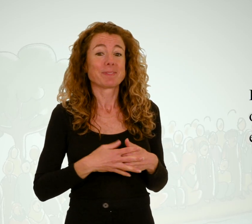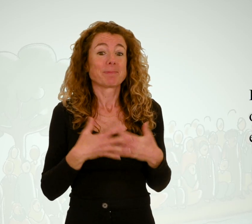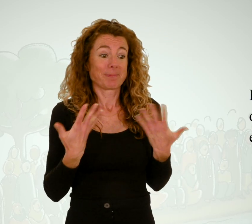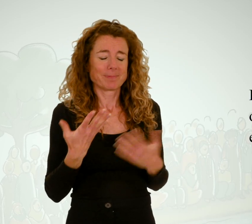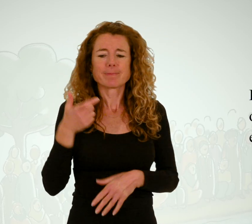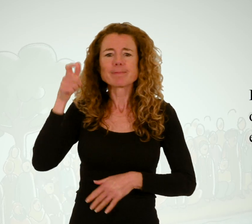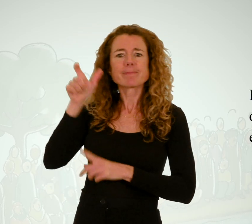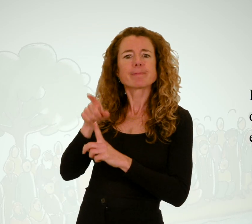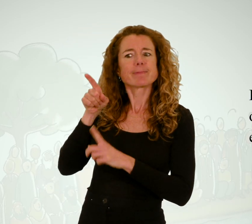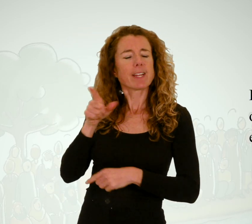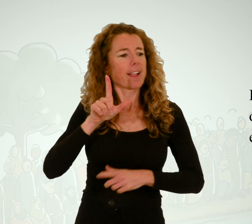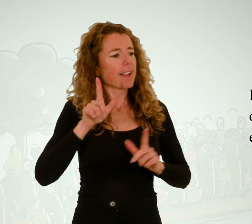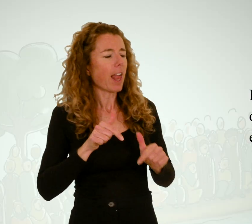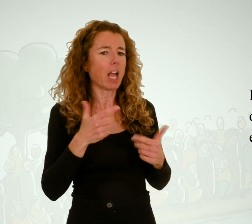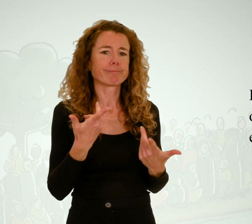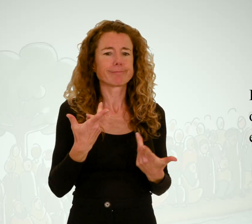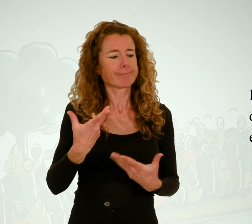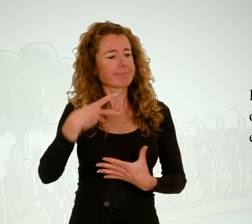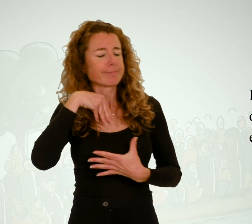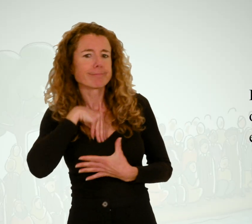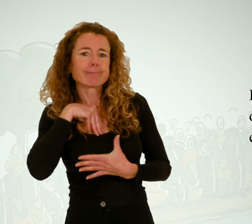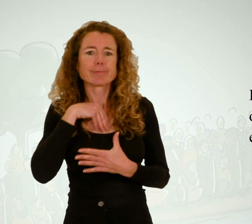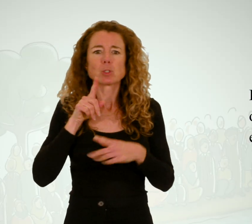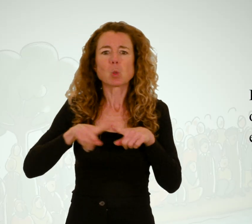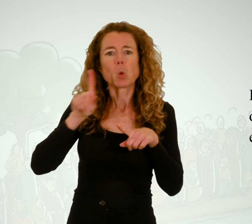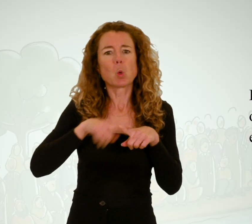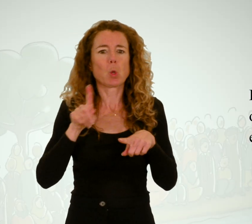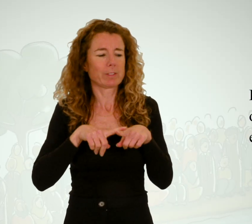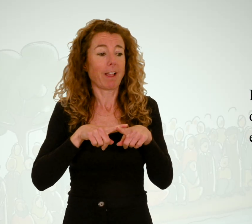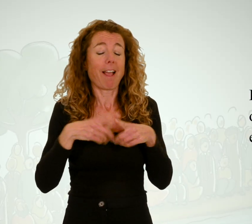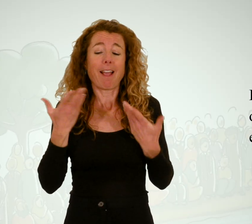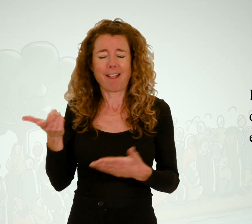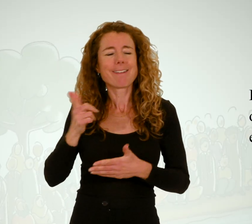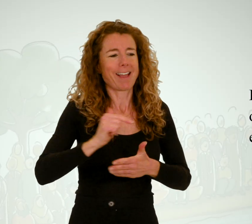En effet, celui qui a quelque chose, on lui donnera encore plus, et il aura beaucoup plus.